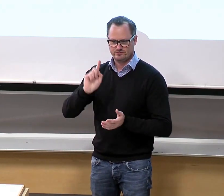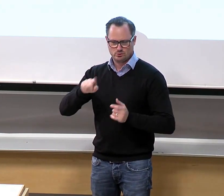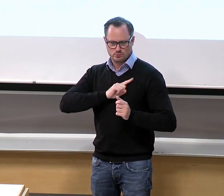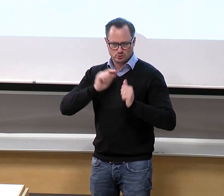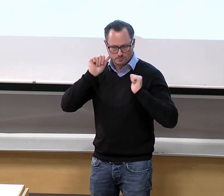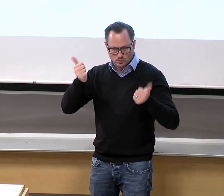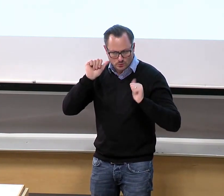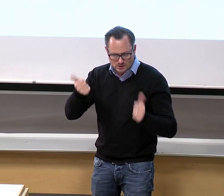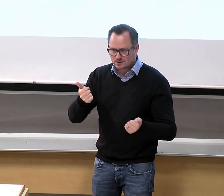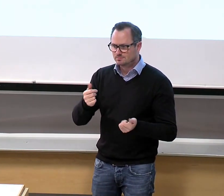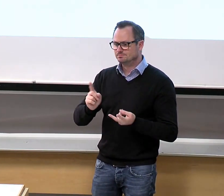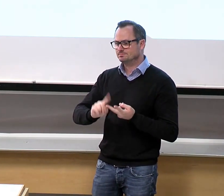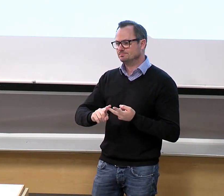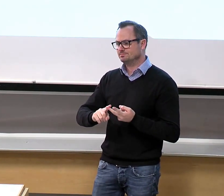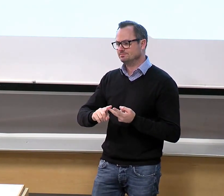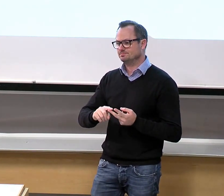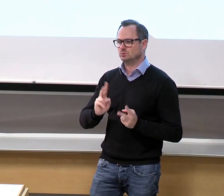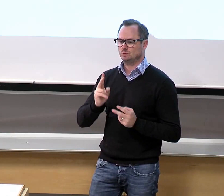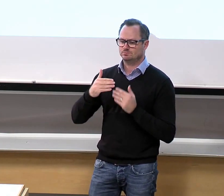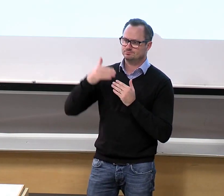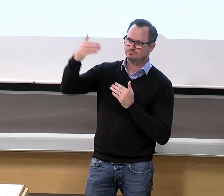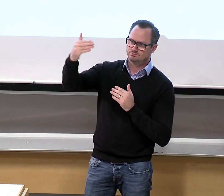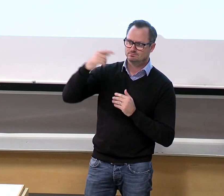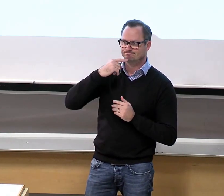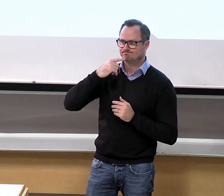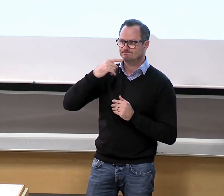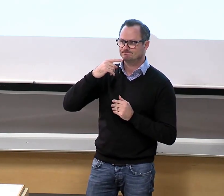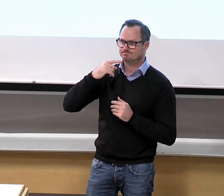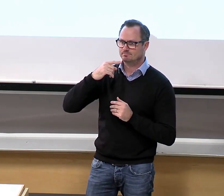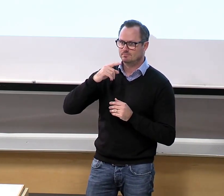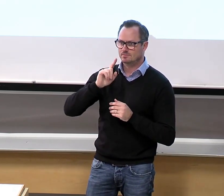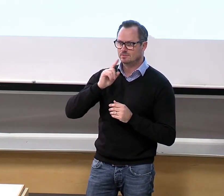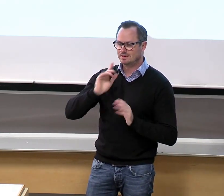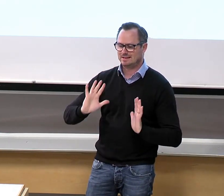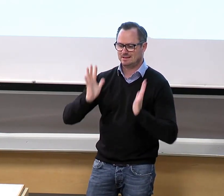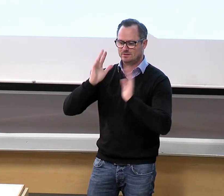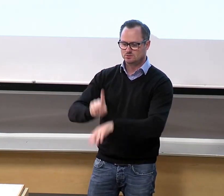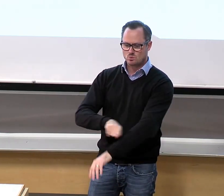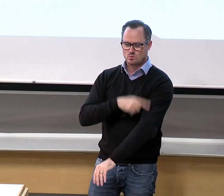vara i olika situationer där det är mycket buller, eller om man säger att det är,